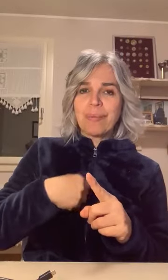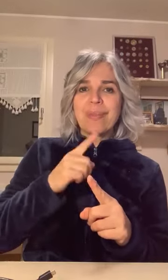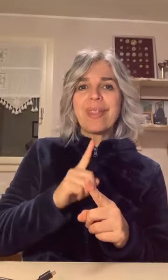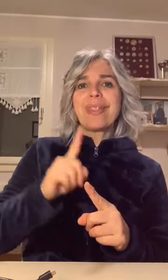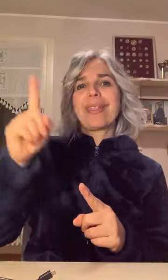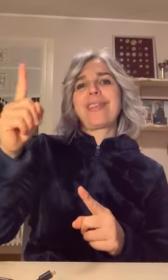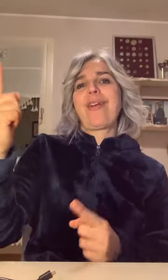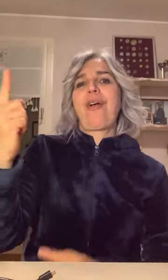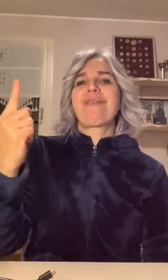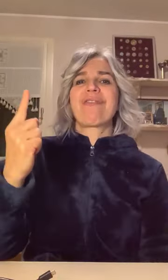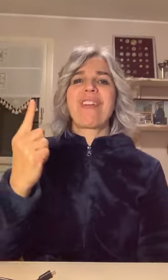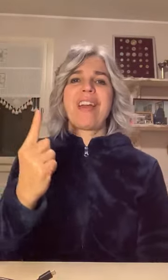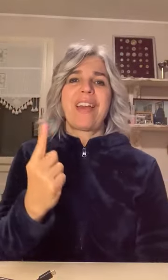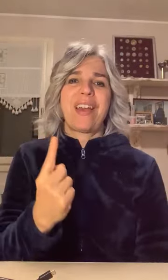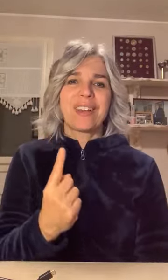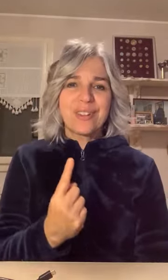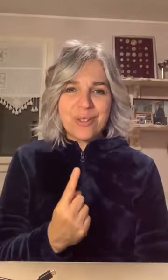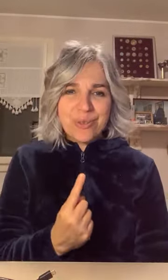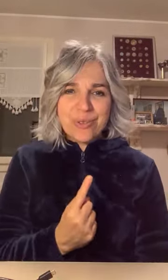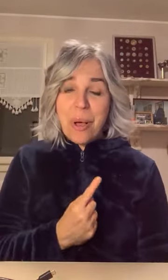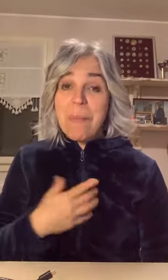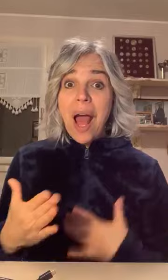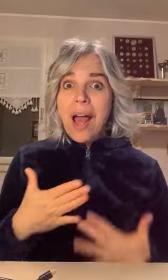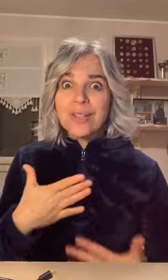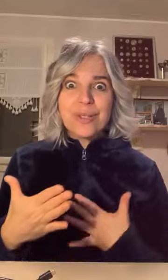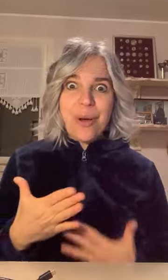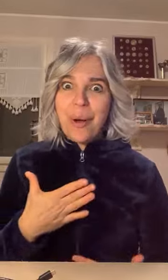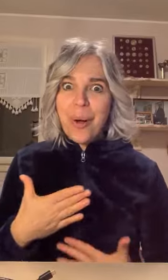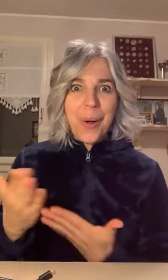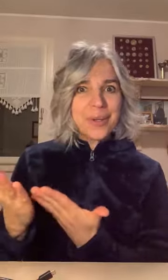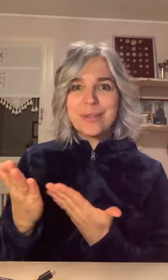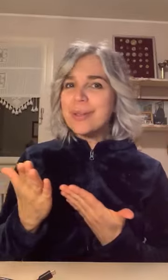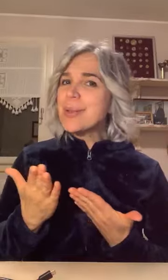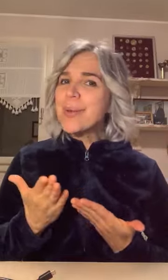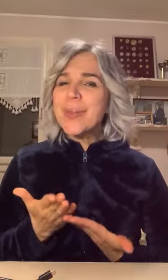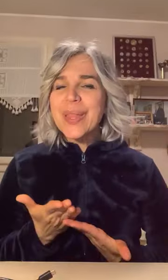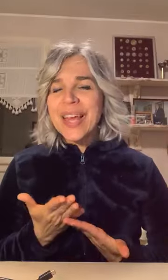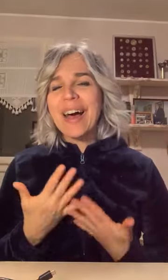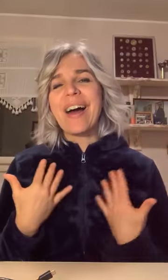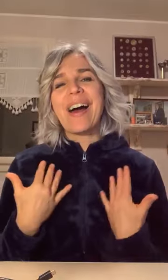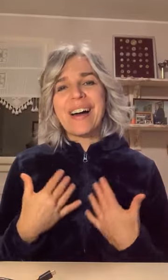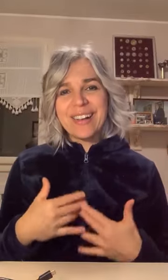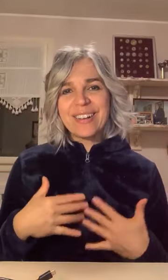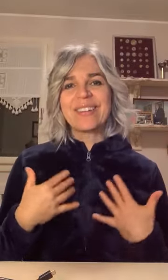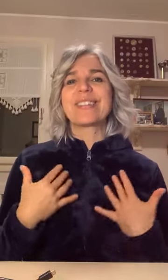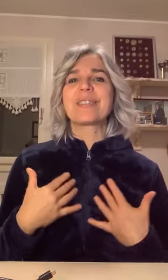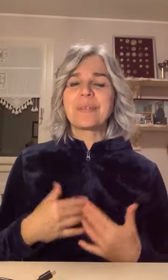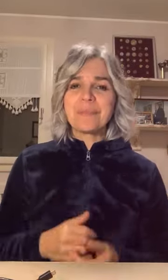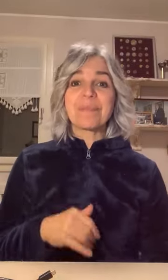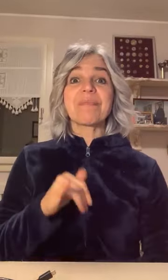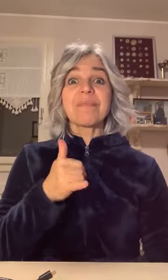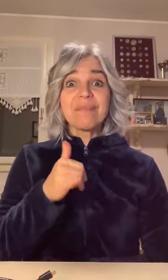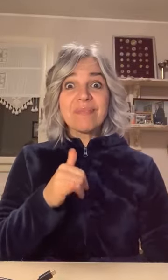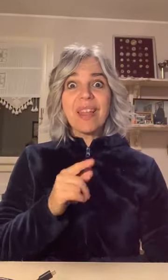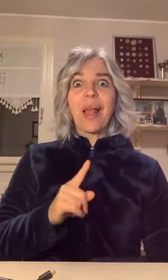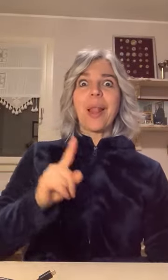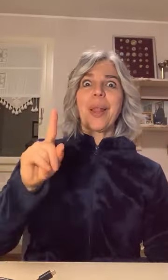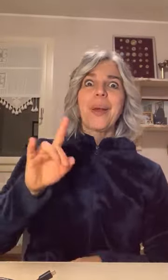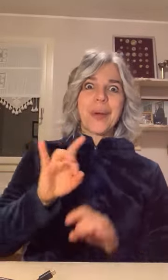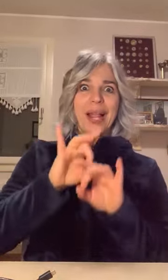mi è venuto nel soccorso, è stato tra i soccorritori, ma è stato quello che ha potuto liberarmi e portarmi